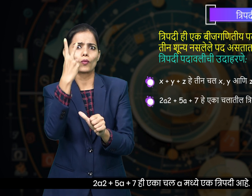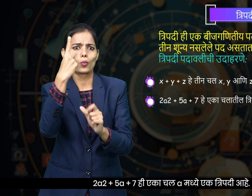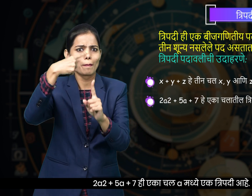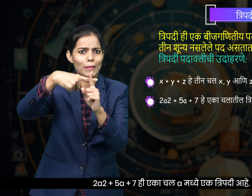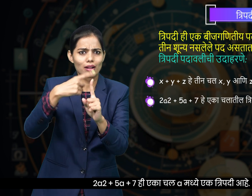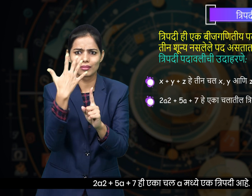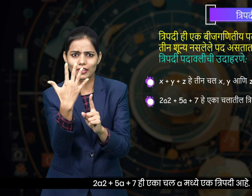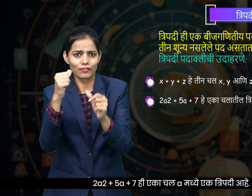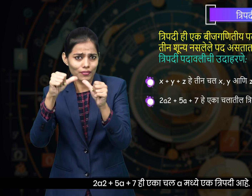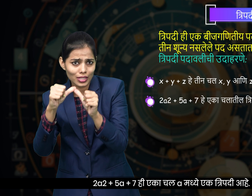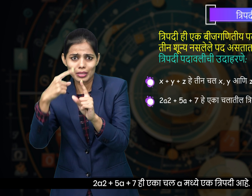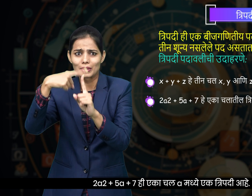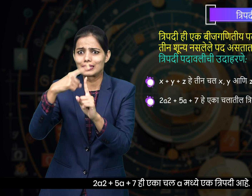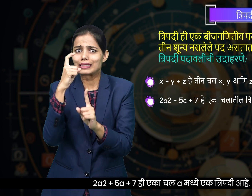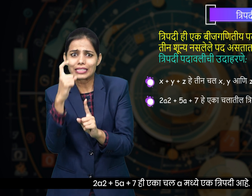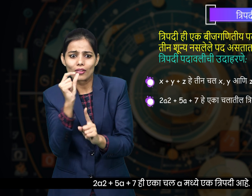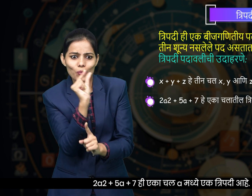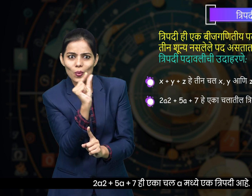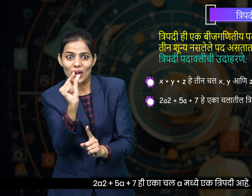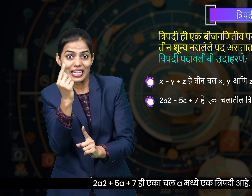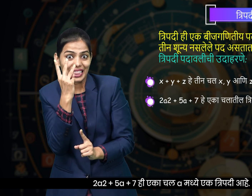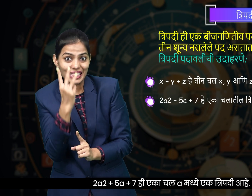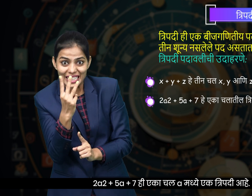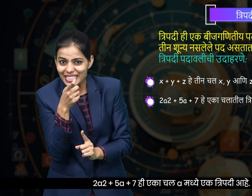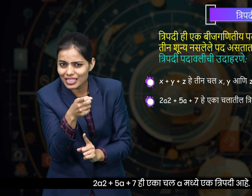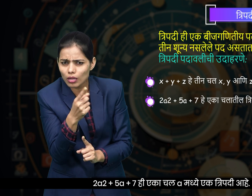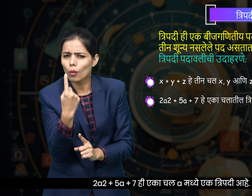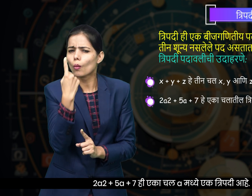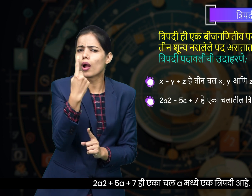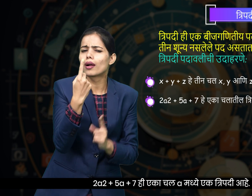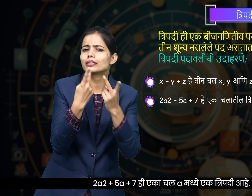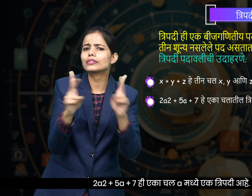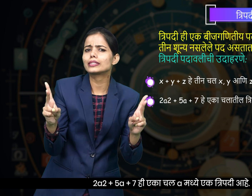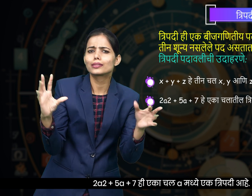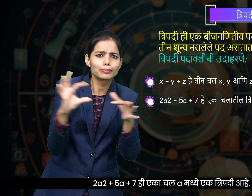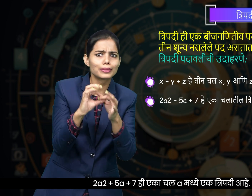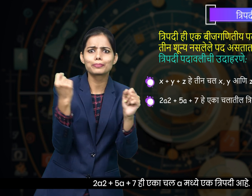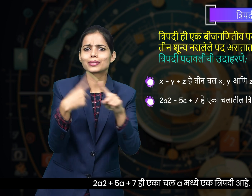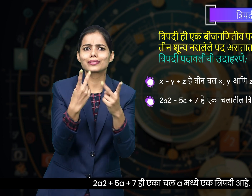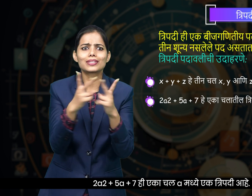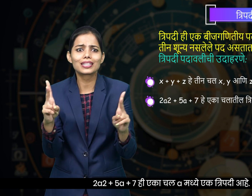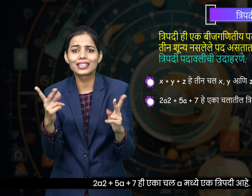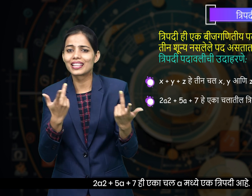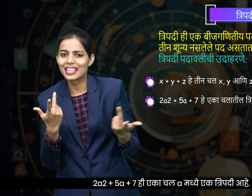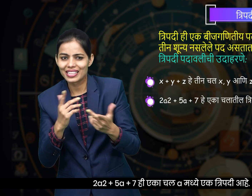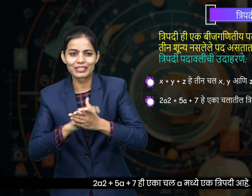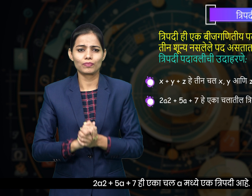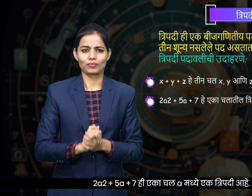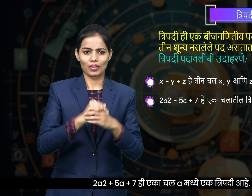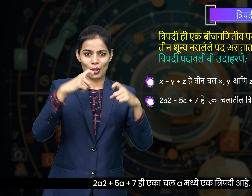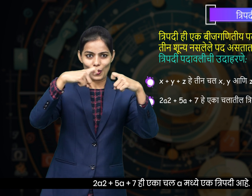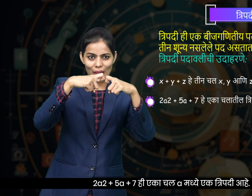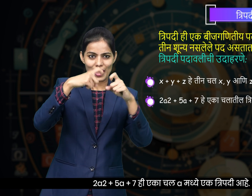2a चा वर्ग अधिक 5a अधिक 7 ही एका चल a मध्ये एक त्रिपदी आहे.